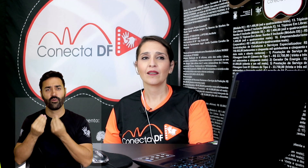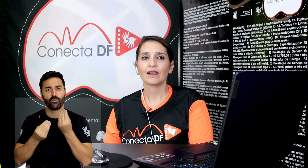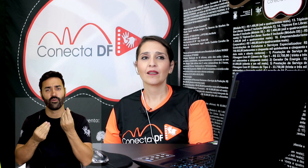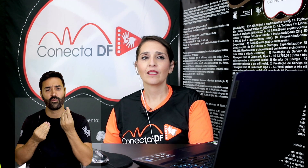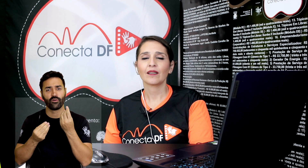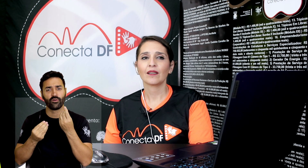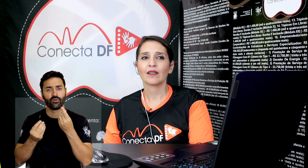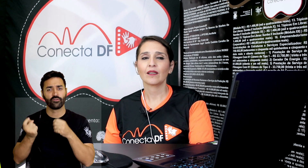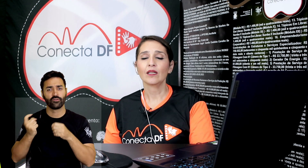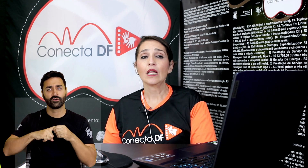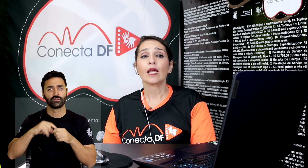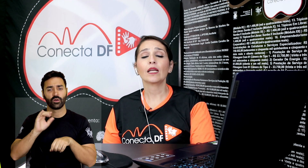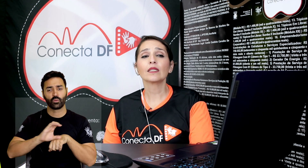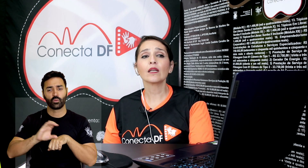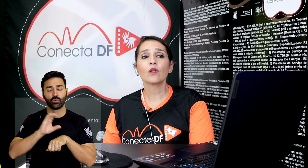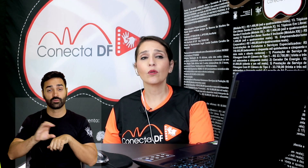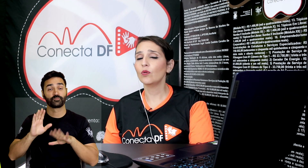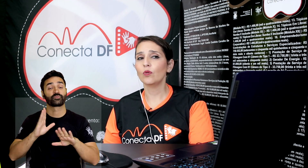meus cursos?